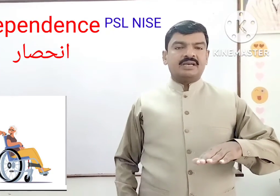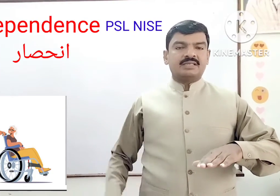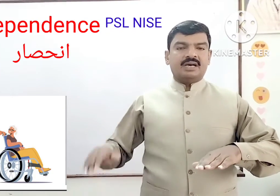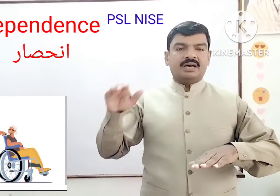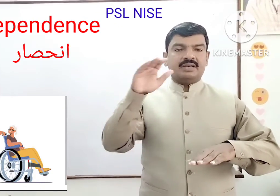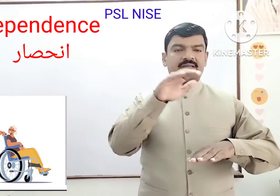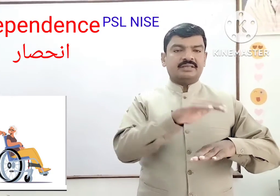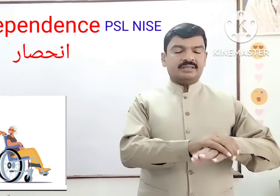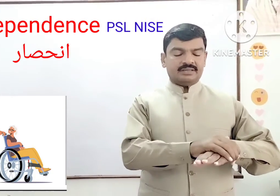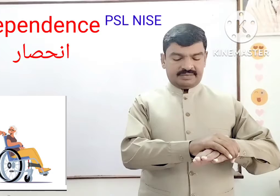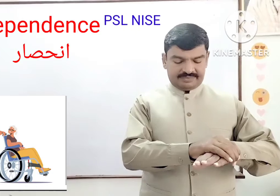इन्हसार।